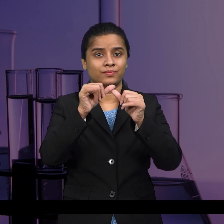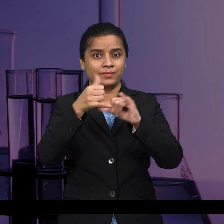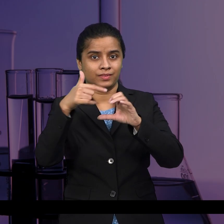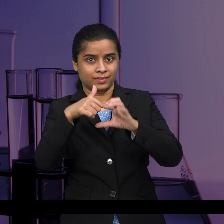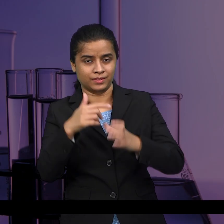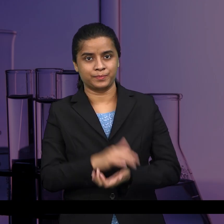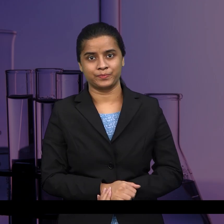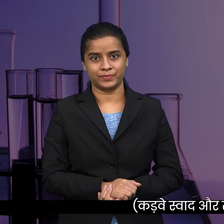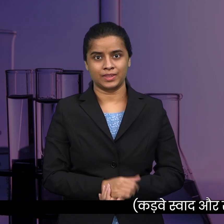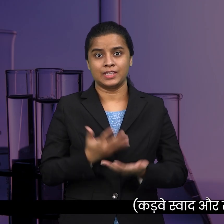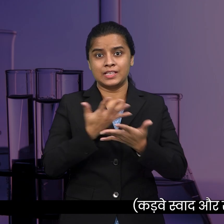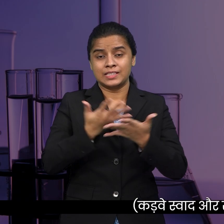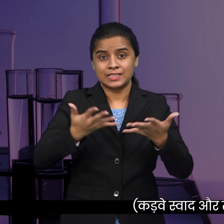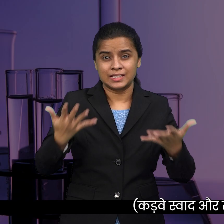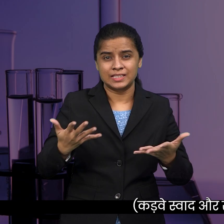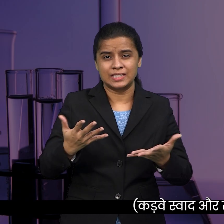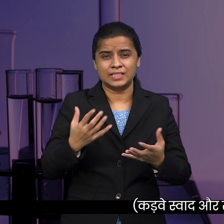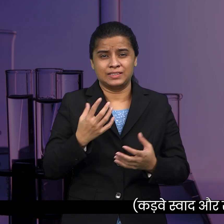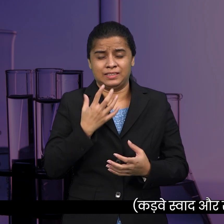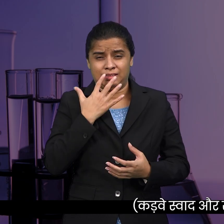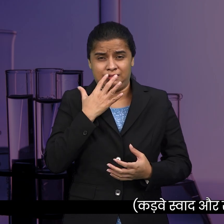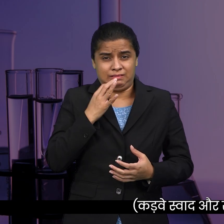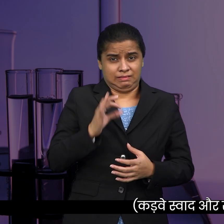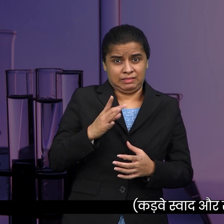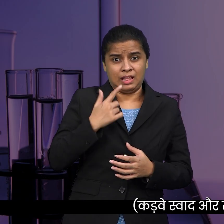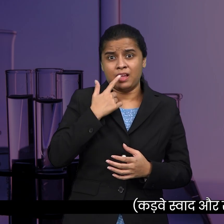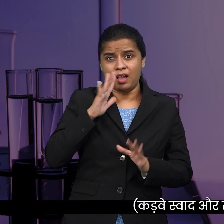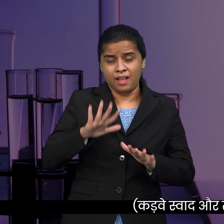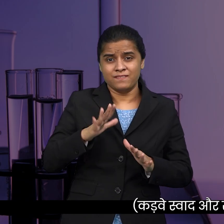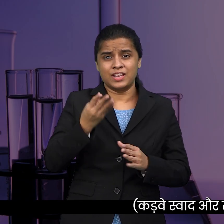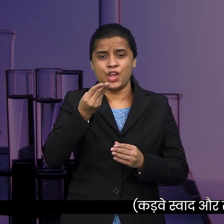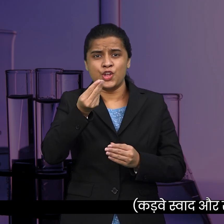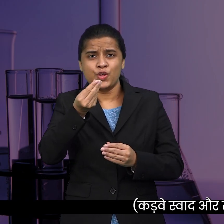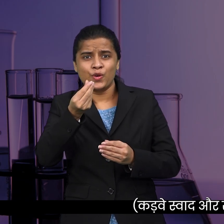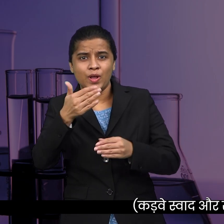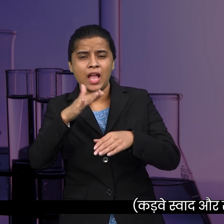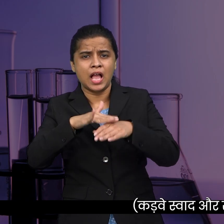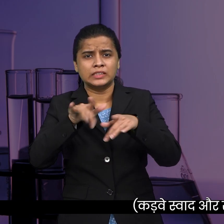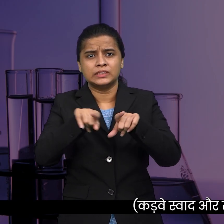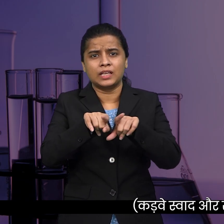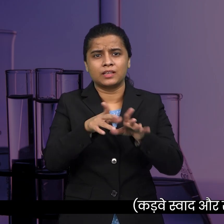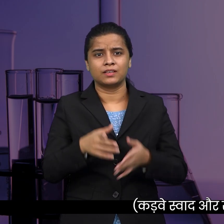क्षार कड़वे स्वाद और साबुनदार स्पर्श वाला पदार्थ।